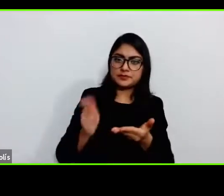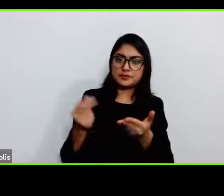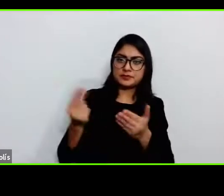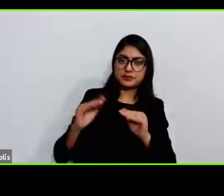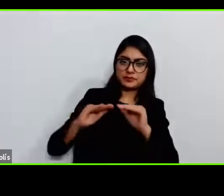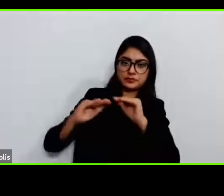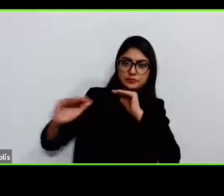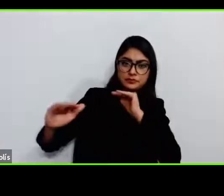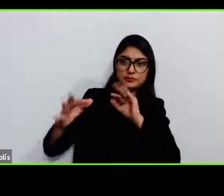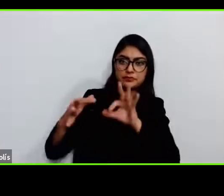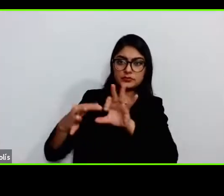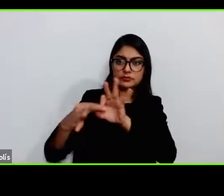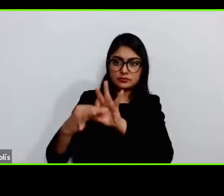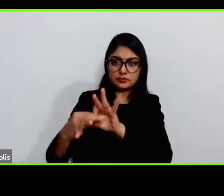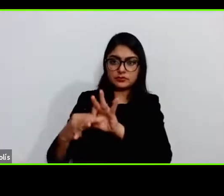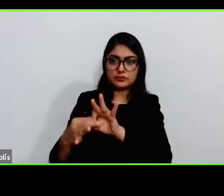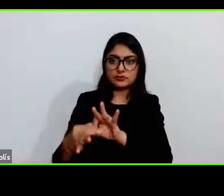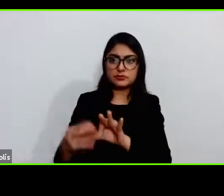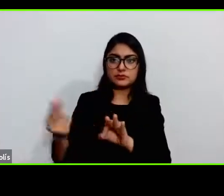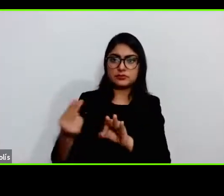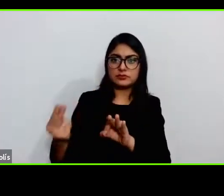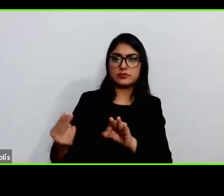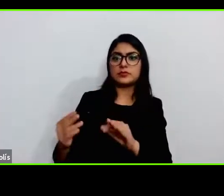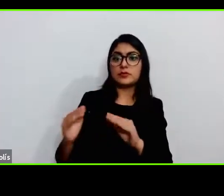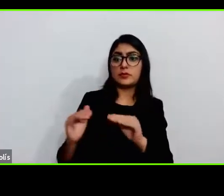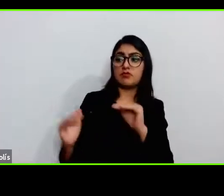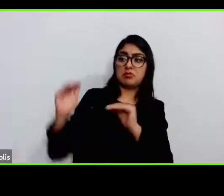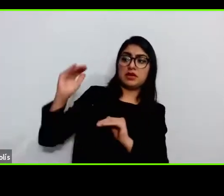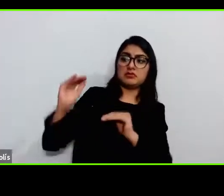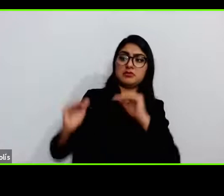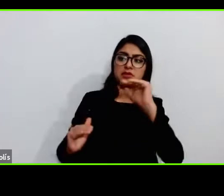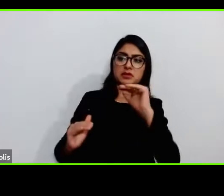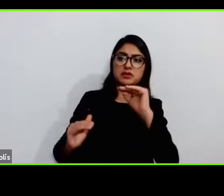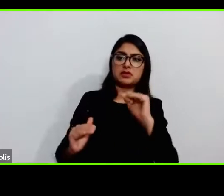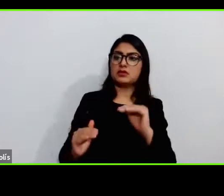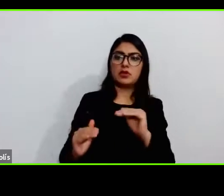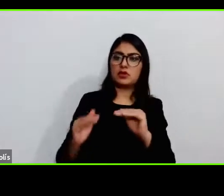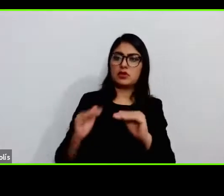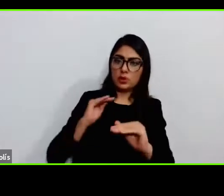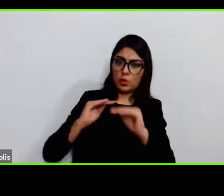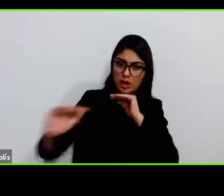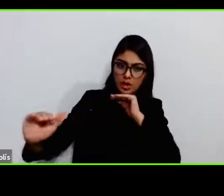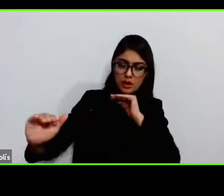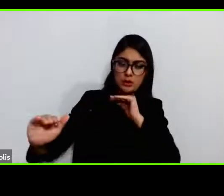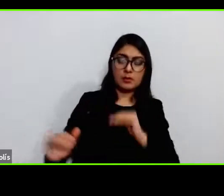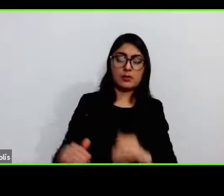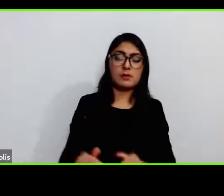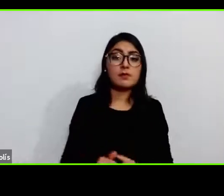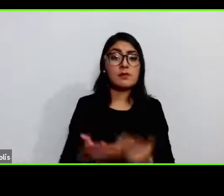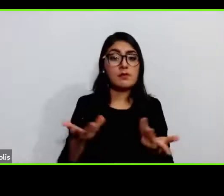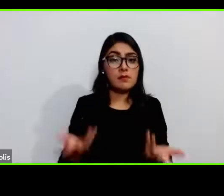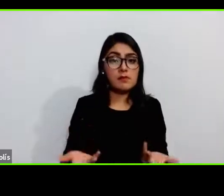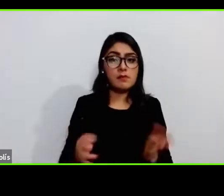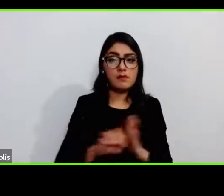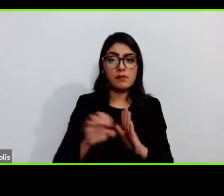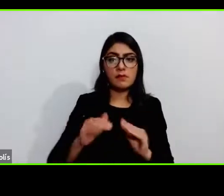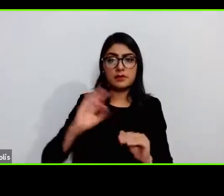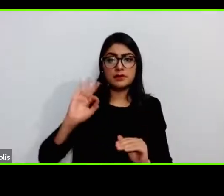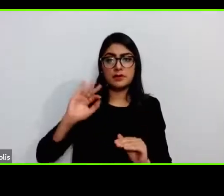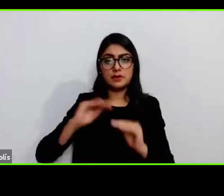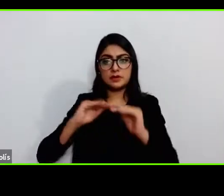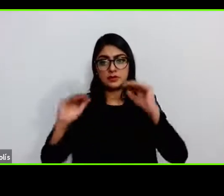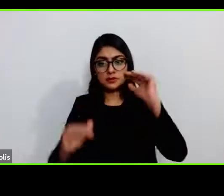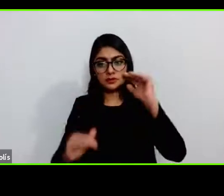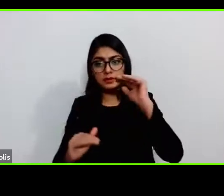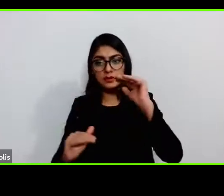un vínculo de horizontalidad entre las cortes, no un vínculo de verticalidad, ¿no? Porque, digamos, un vínculo de verticalidad o una